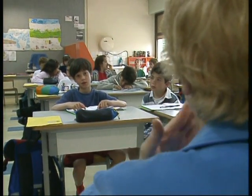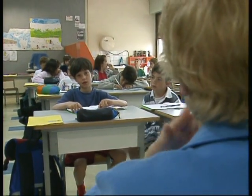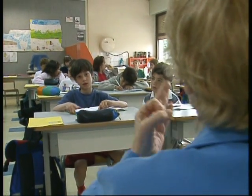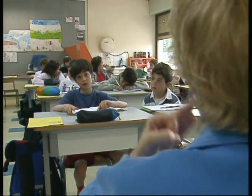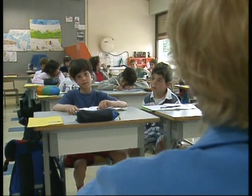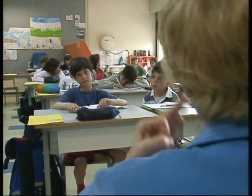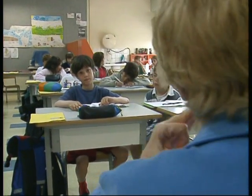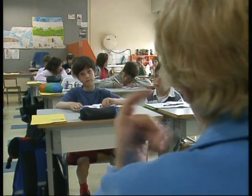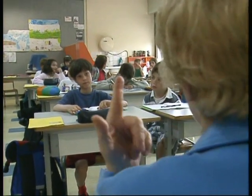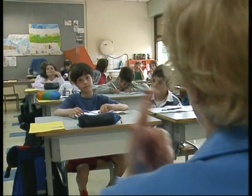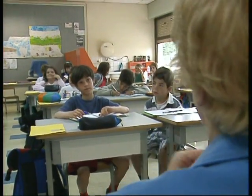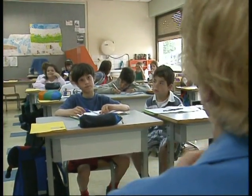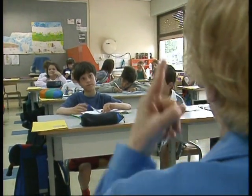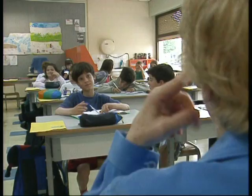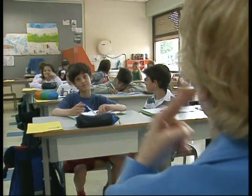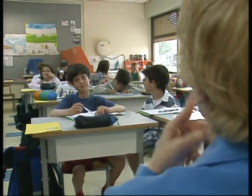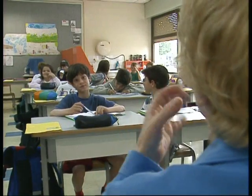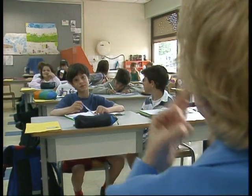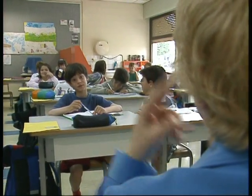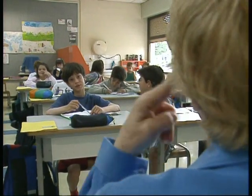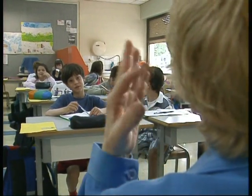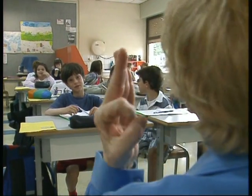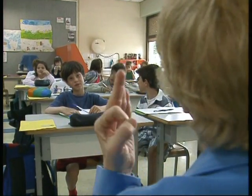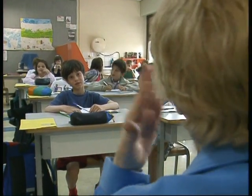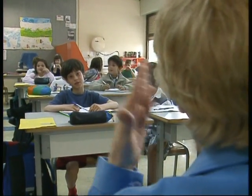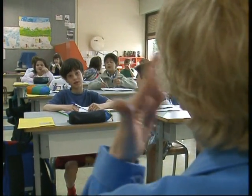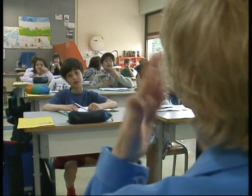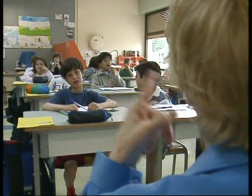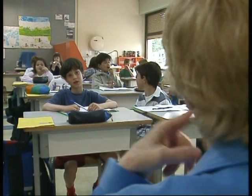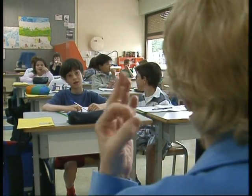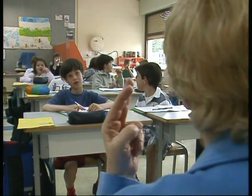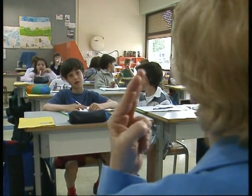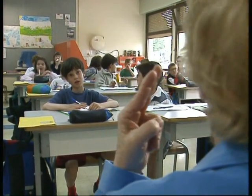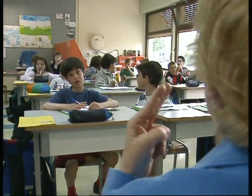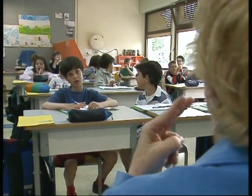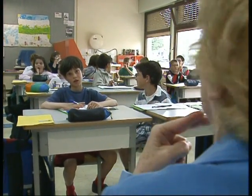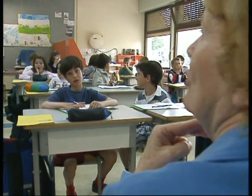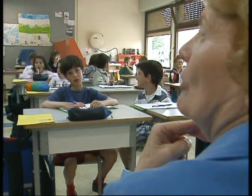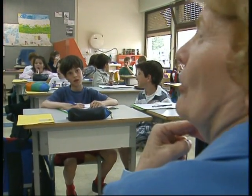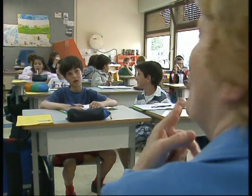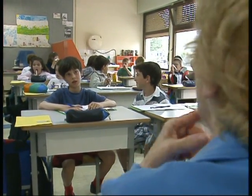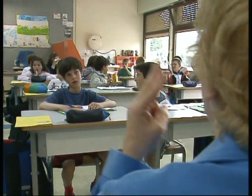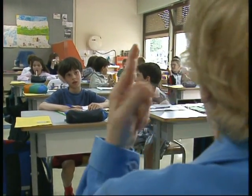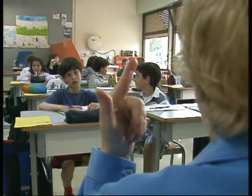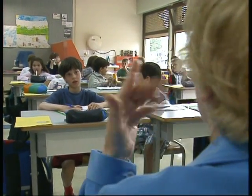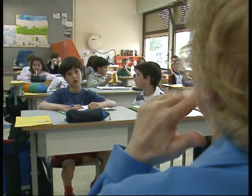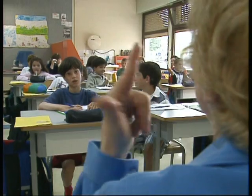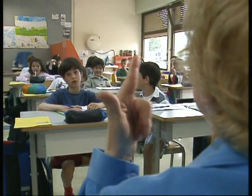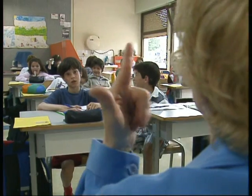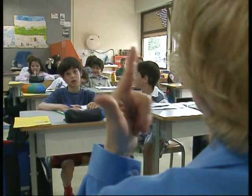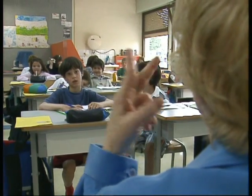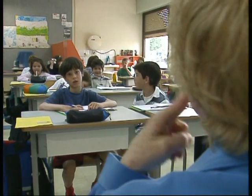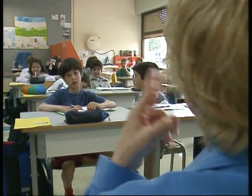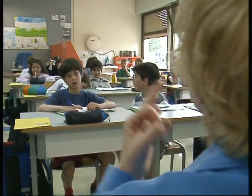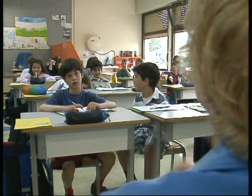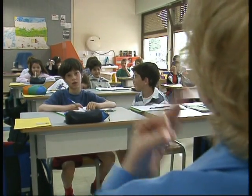Les sourds, généralement, essayent de lire sur les lèvres. Comme c'est extrêmement difficile, on a imaginé de